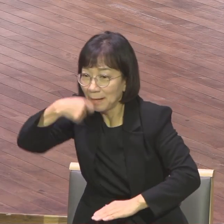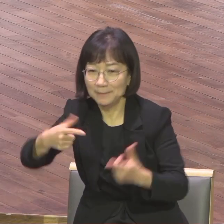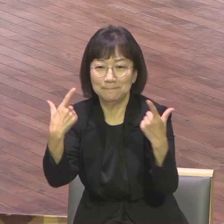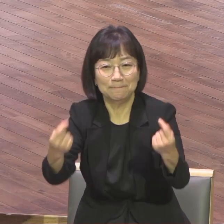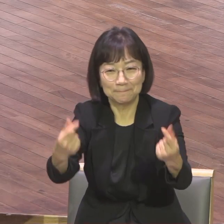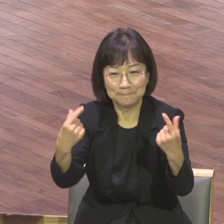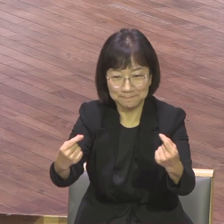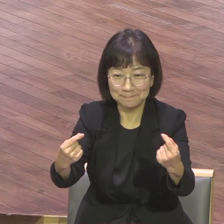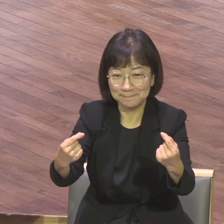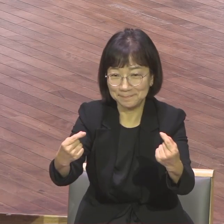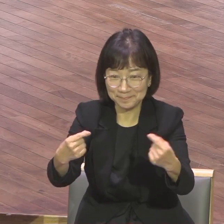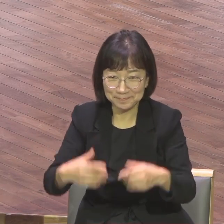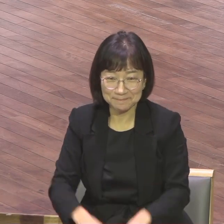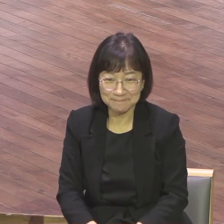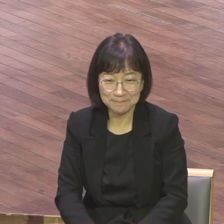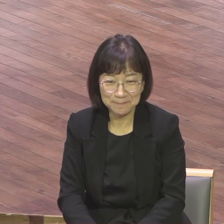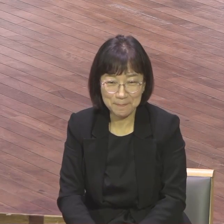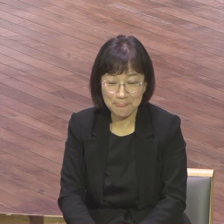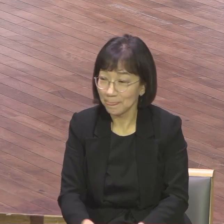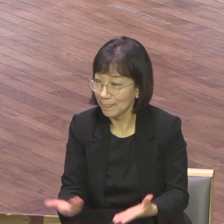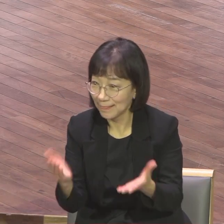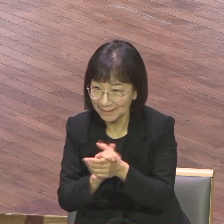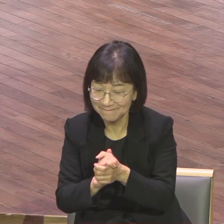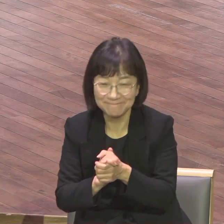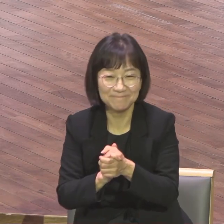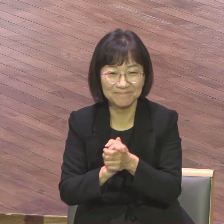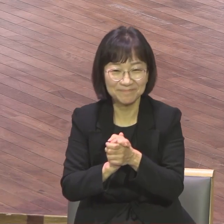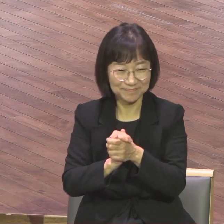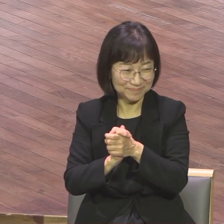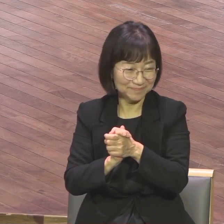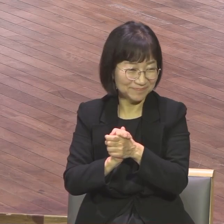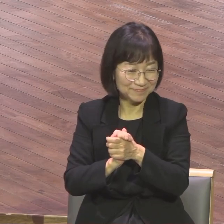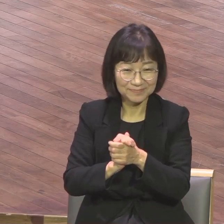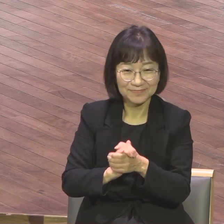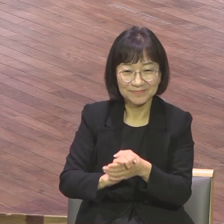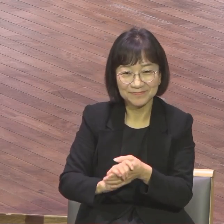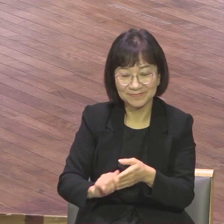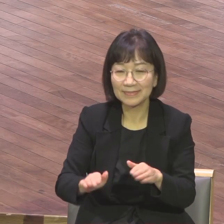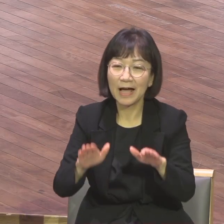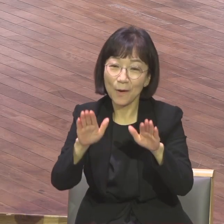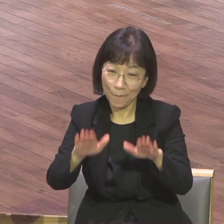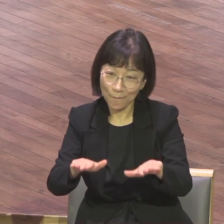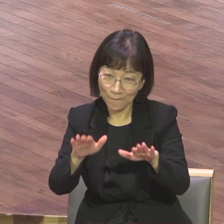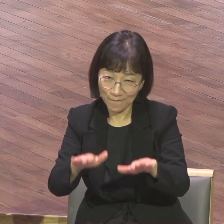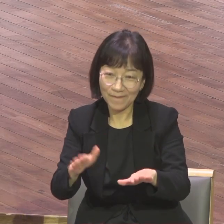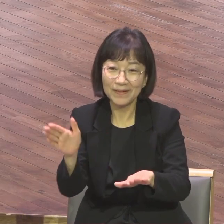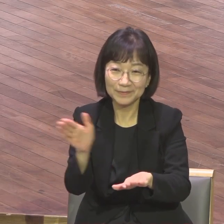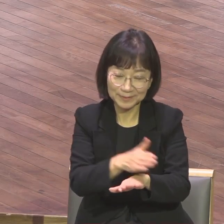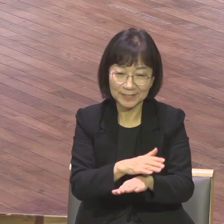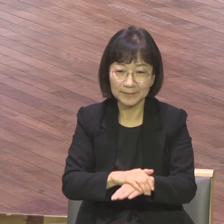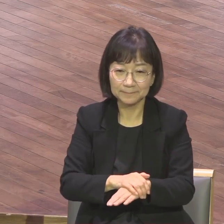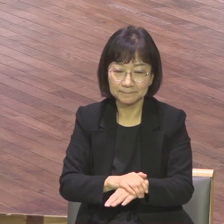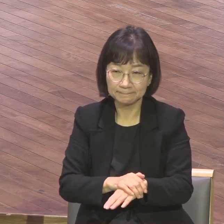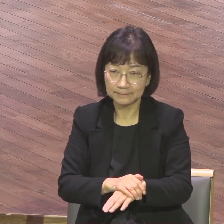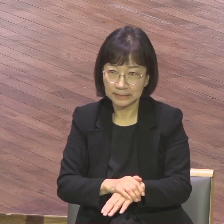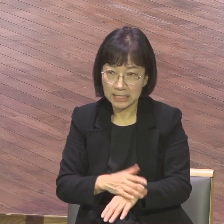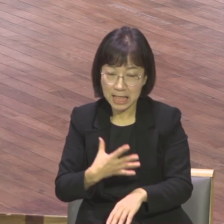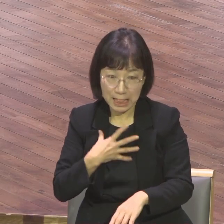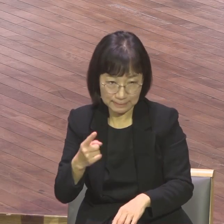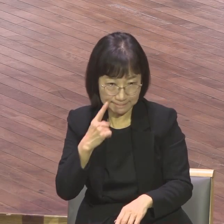감사는 밥이다. 아멘. 오늘부터 그냥 의식적으로